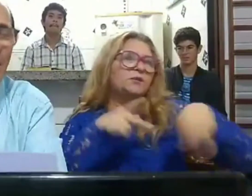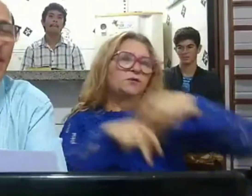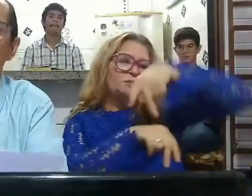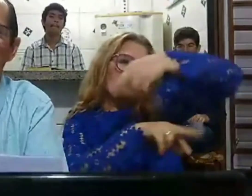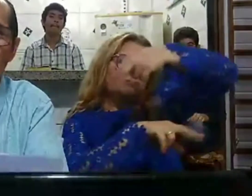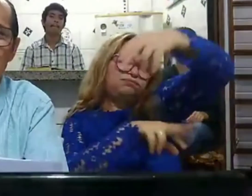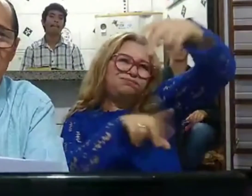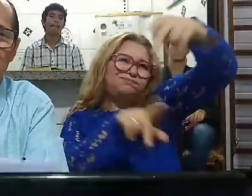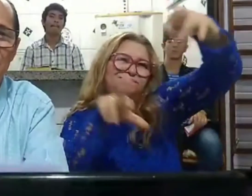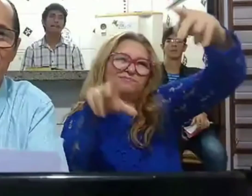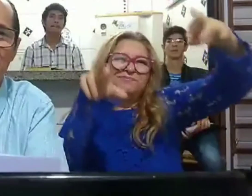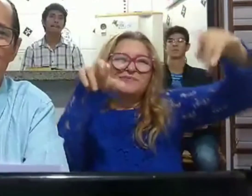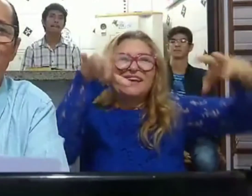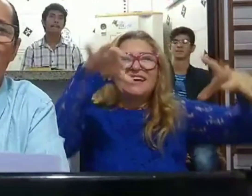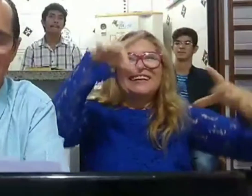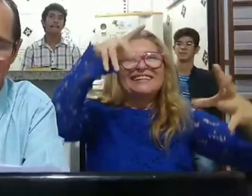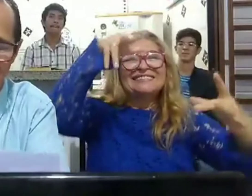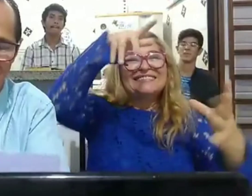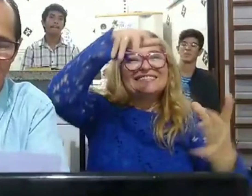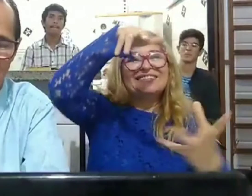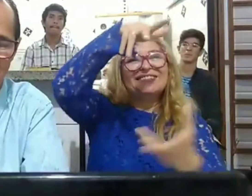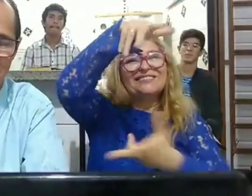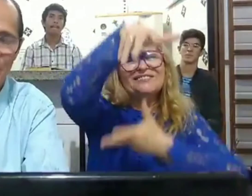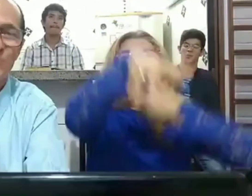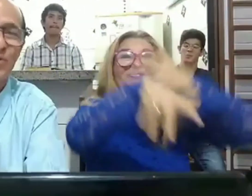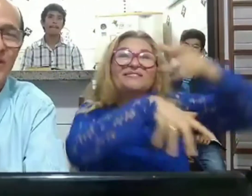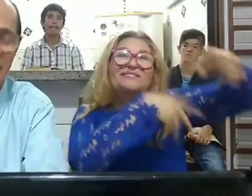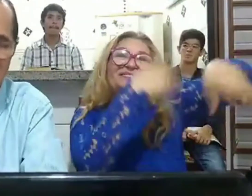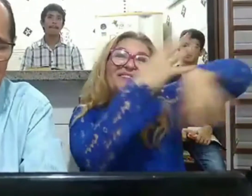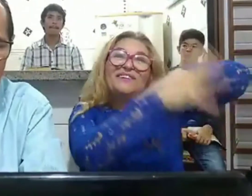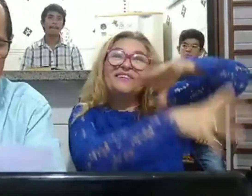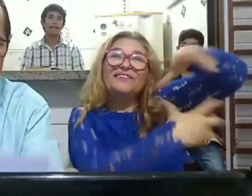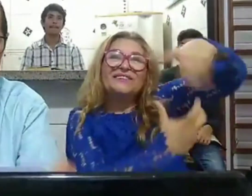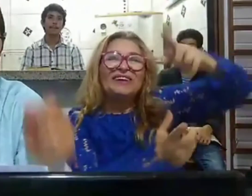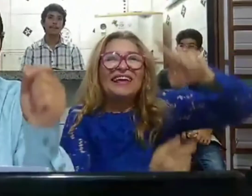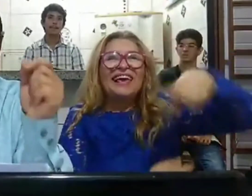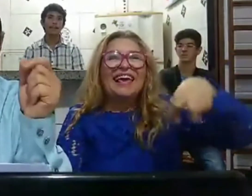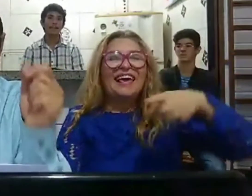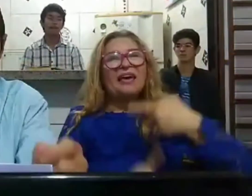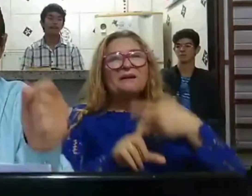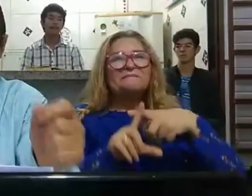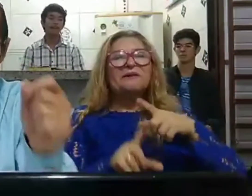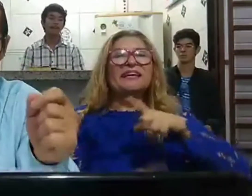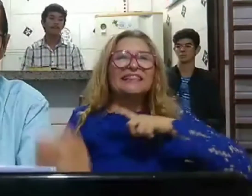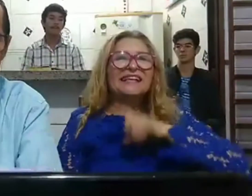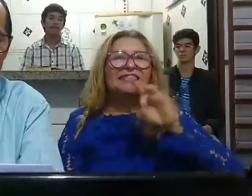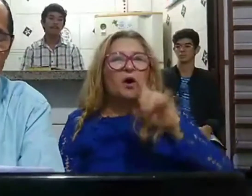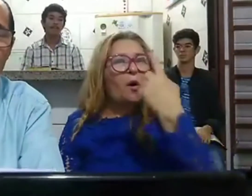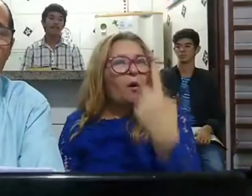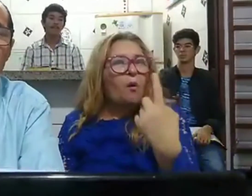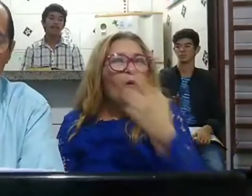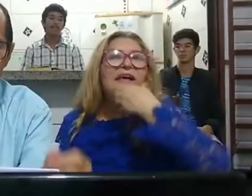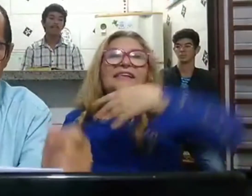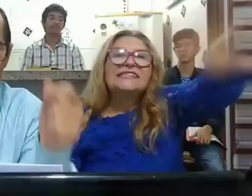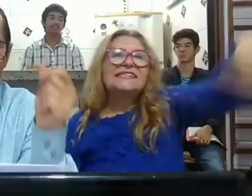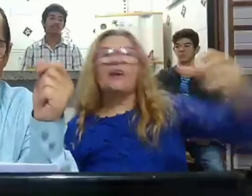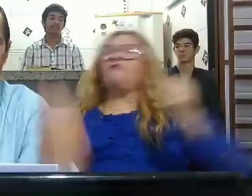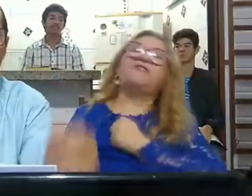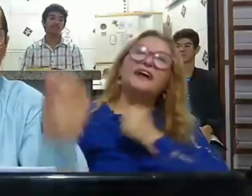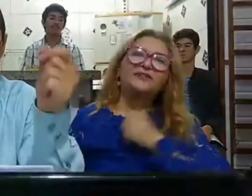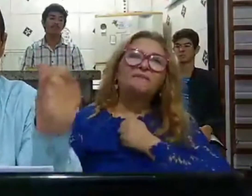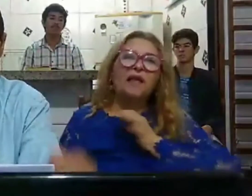É para todas as pessoas, para todas as nações, porque existe só um Salvador e só